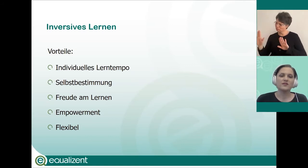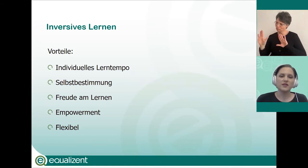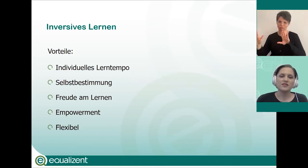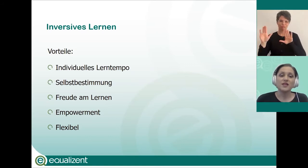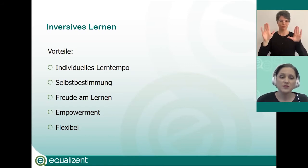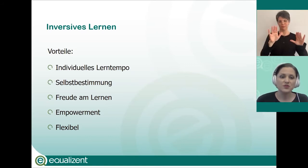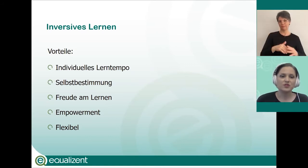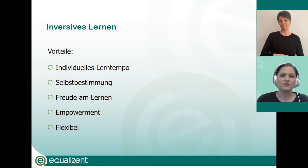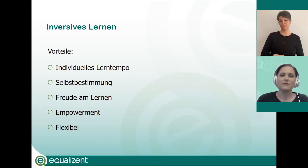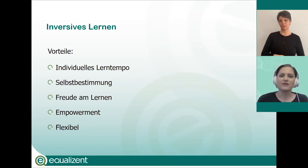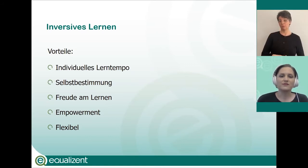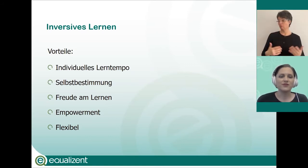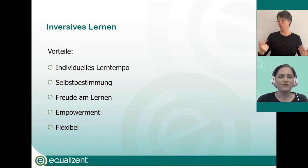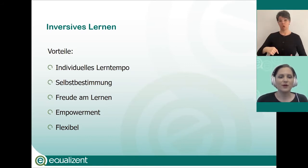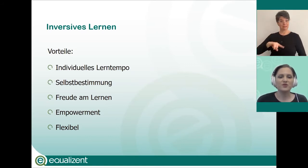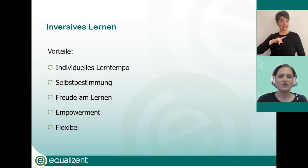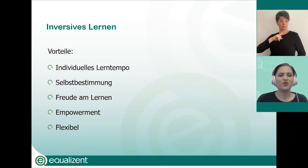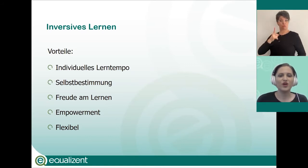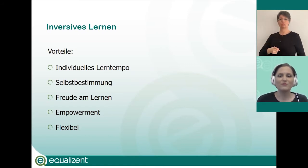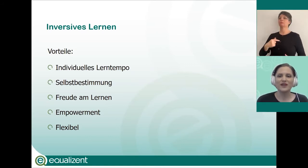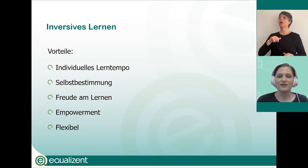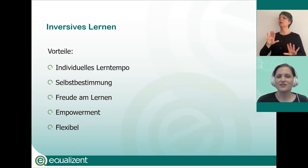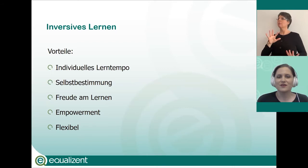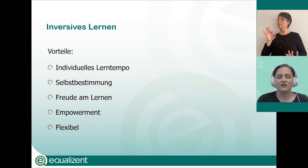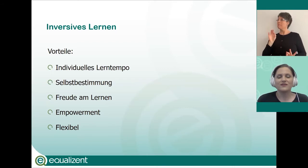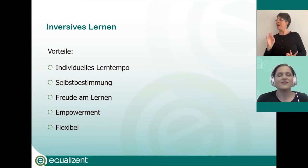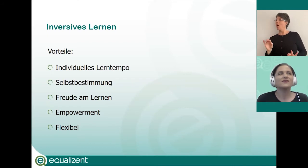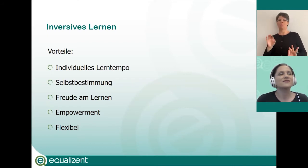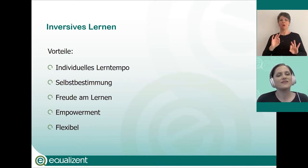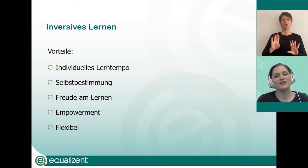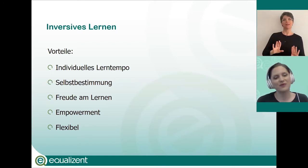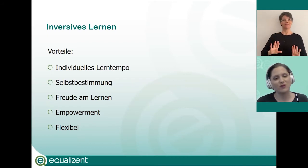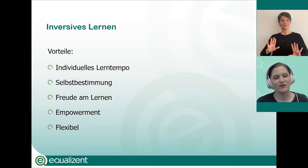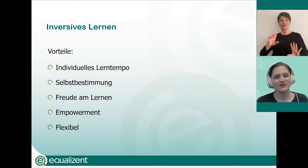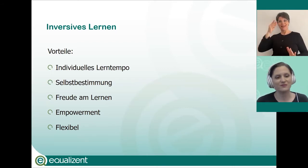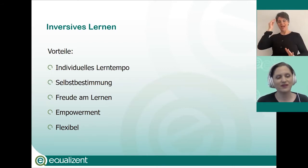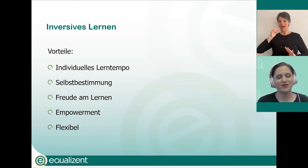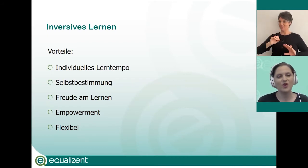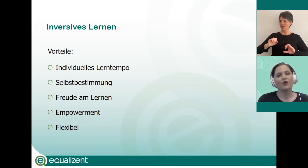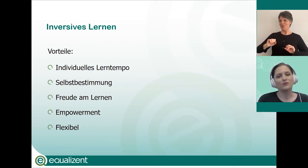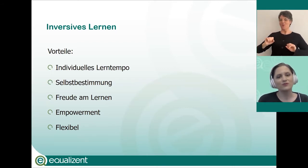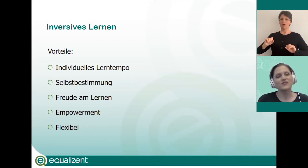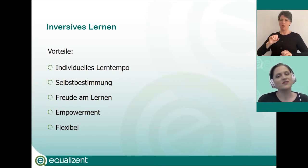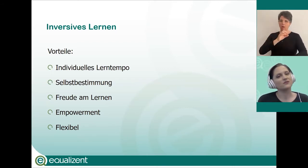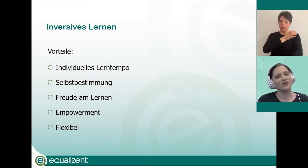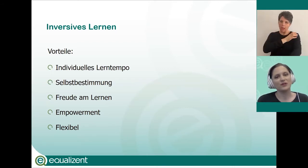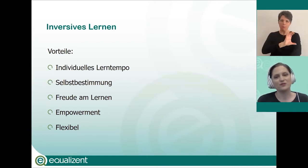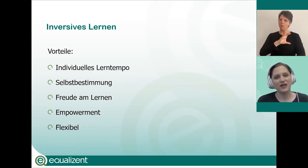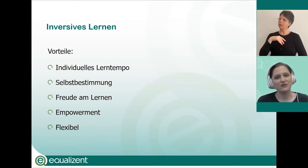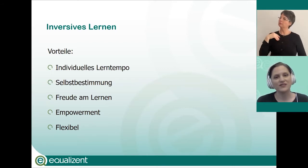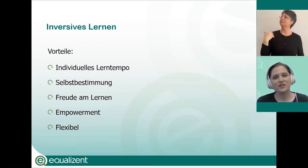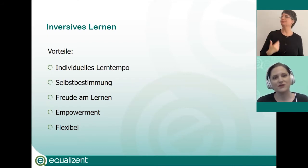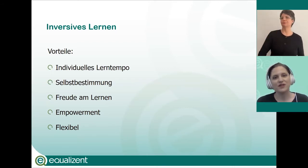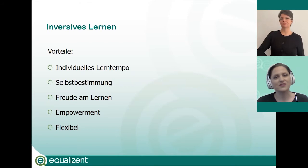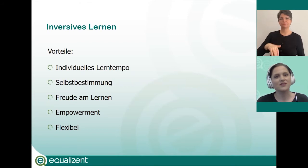Sie können sehr selbstbestimmt arbeiten und dadurch haben sie auch eine Freude am Lernen. Es ist auch ein irrsinniger Empowerment-Aspekt und es ist natürlich auch